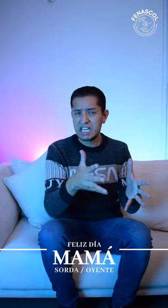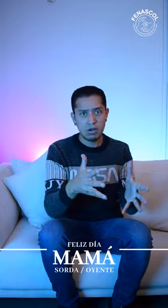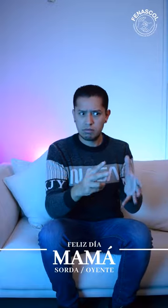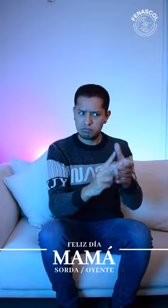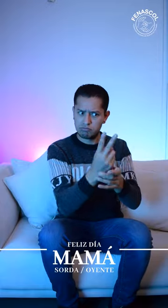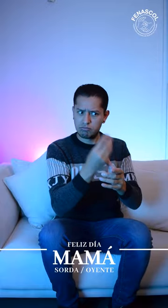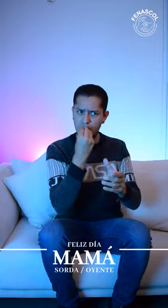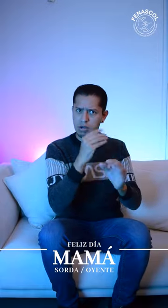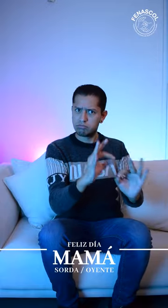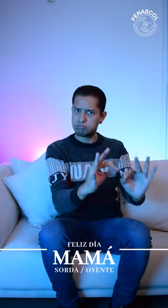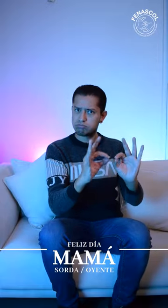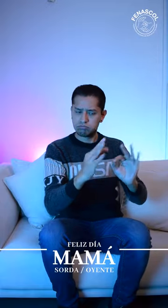menores